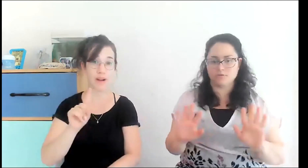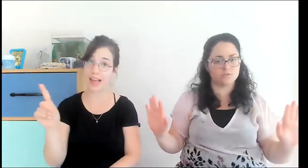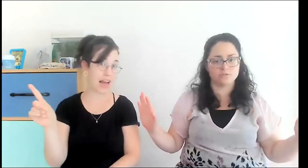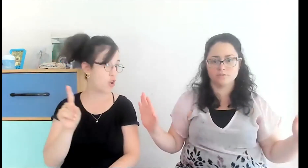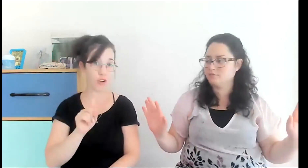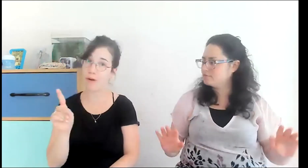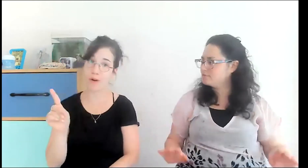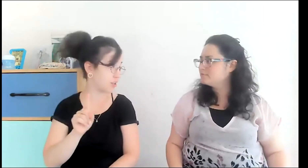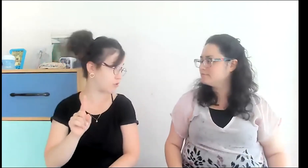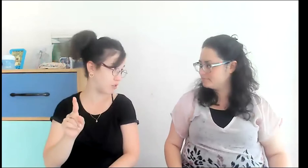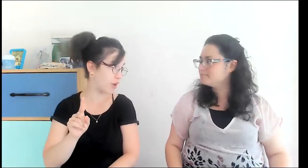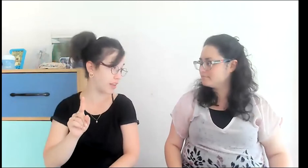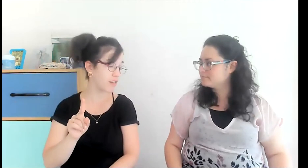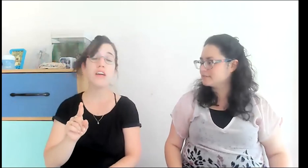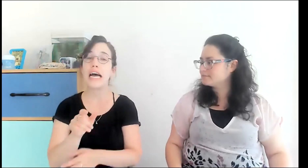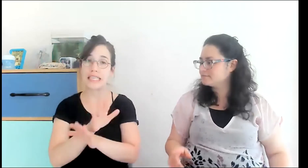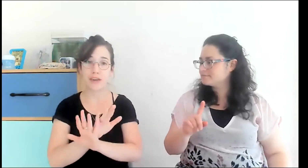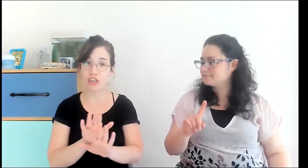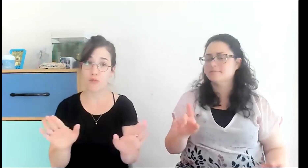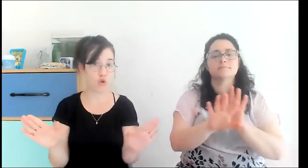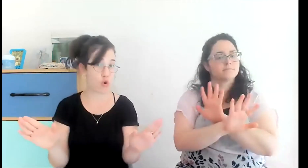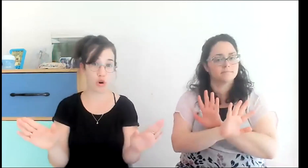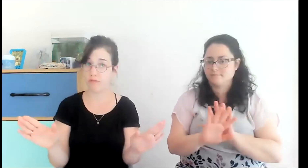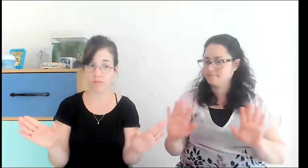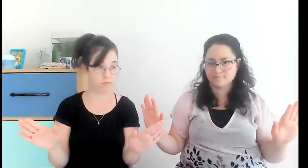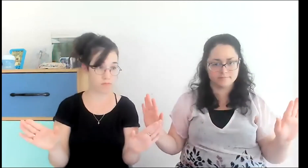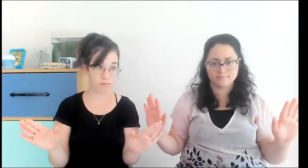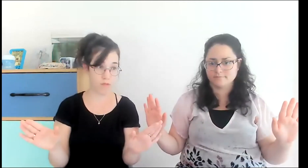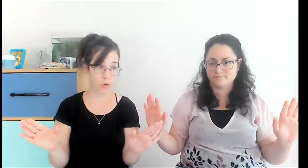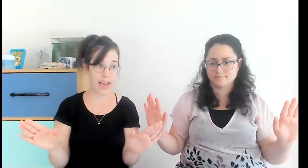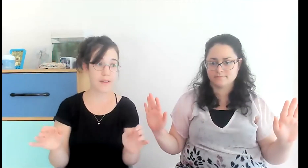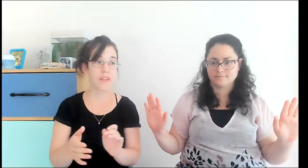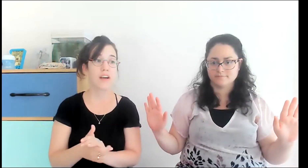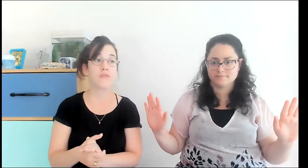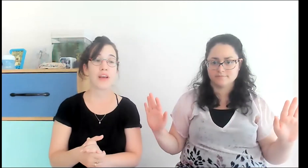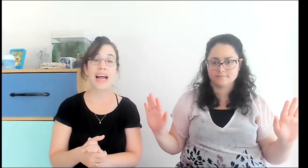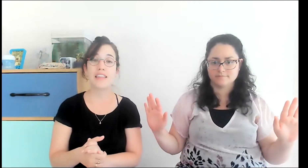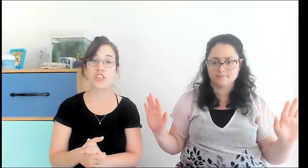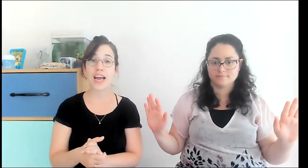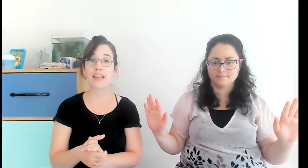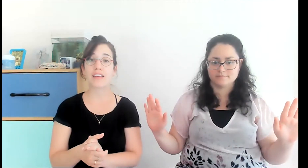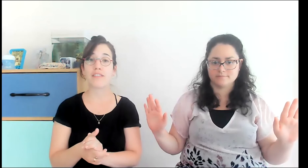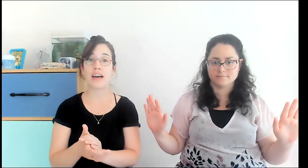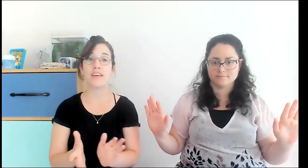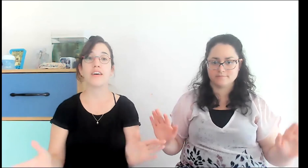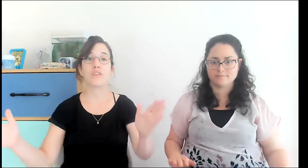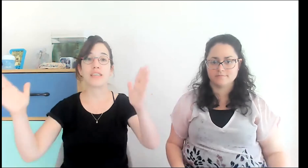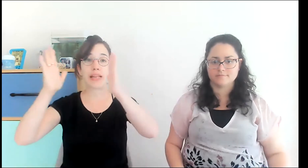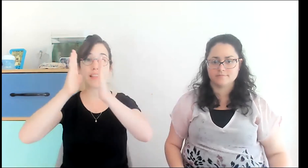בהתחלה לא עם הראש, את זוכרת? אז גם עכשיו לא. אוקיי? ואל תשכח את התקווה. אנחנו נסמן